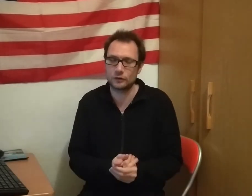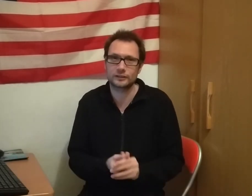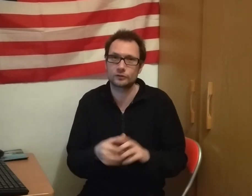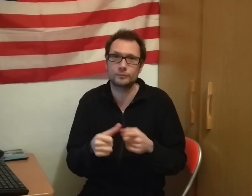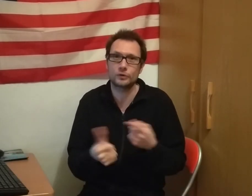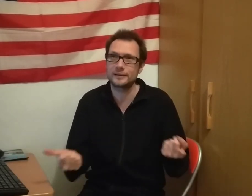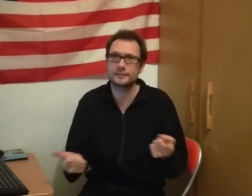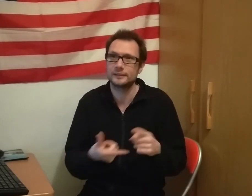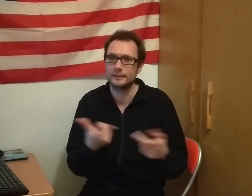La otra son bromas